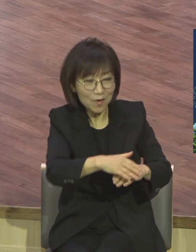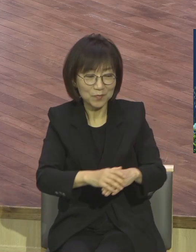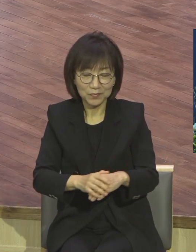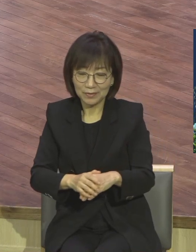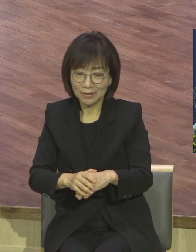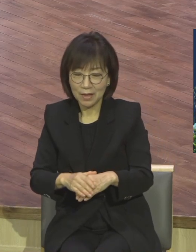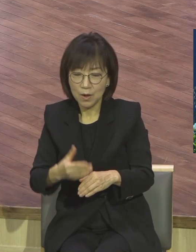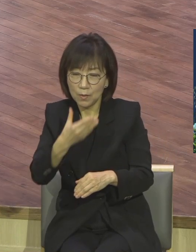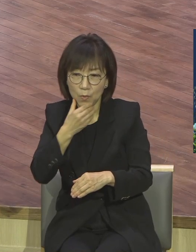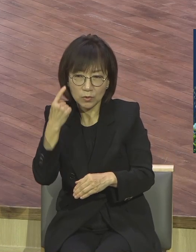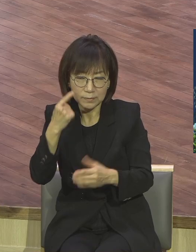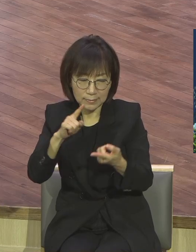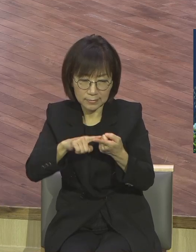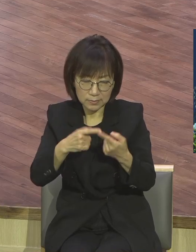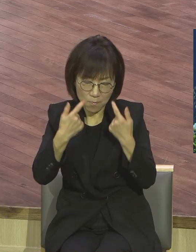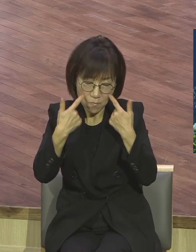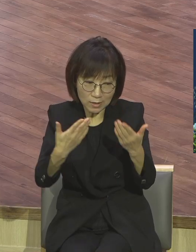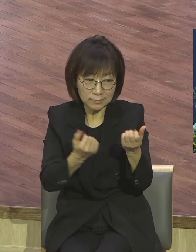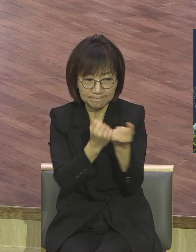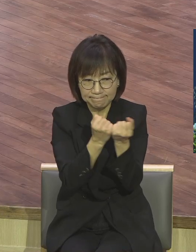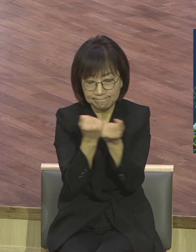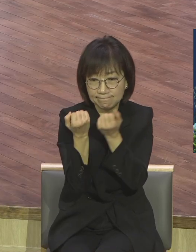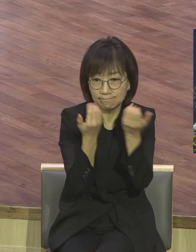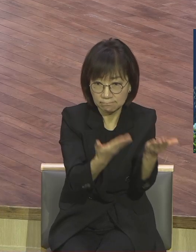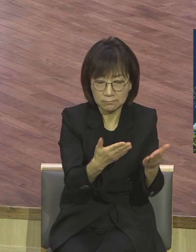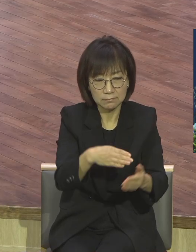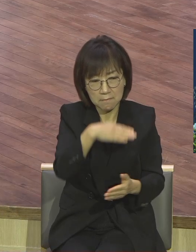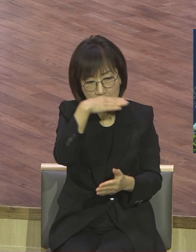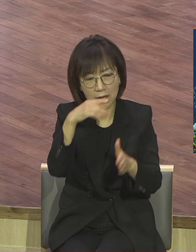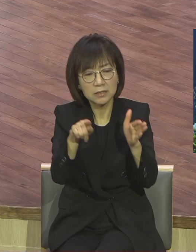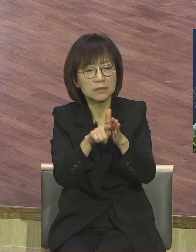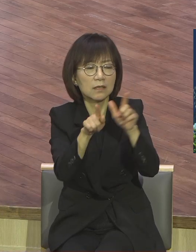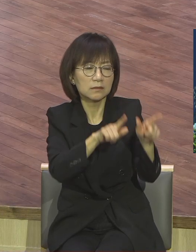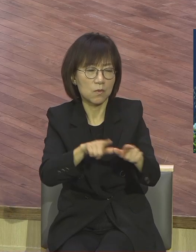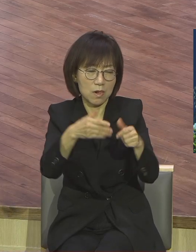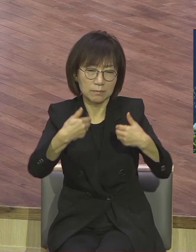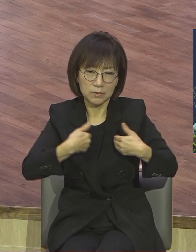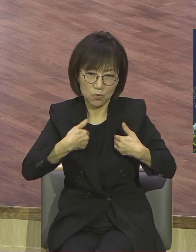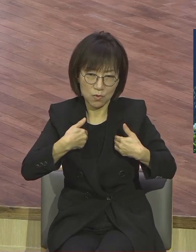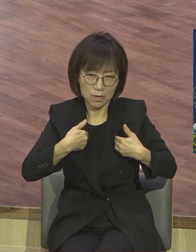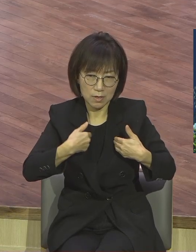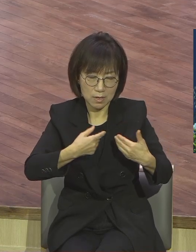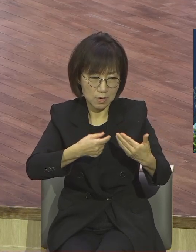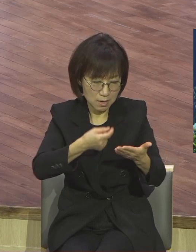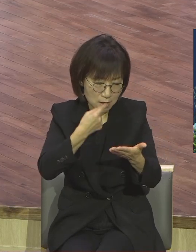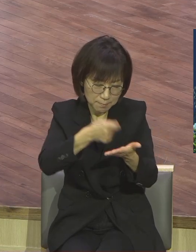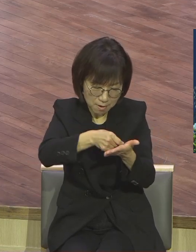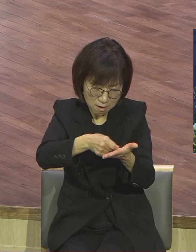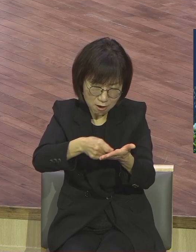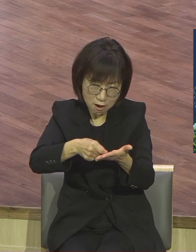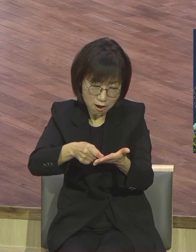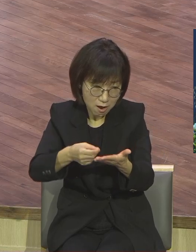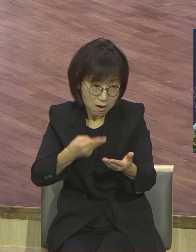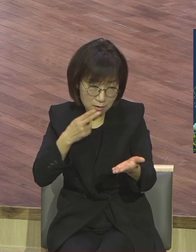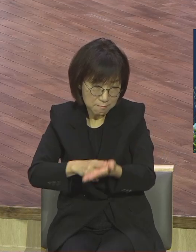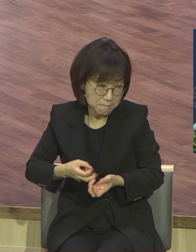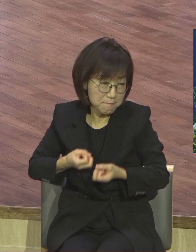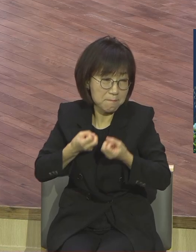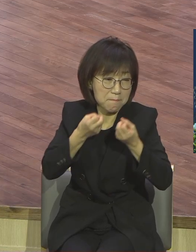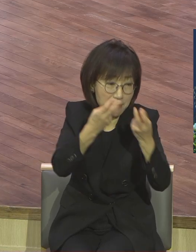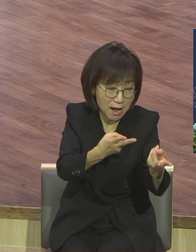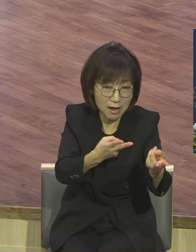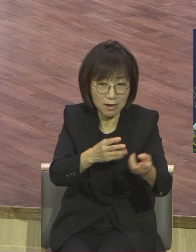정립하고 신앙생활을 해야 한다는 사실을 강조하면서 이런 하나님의 복음이